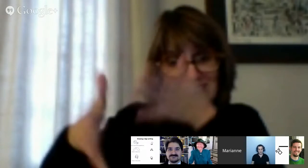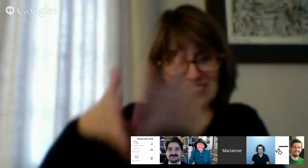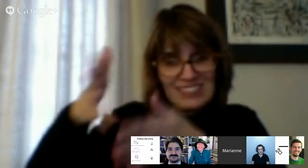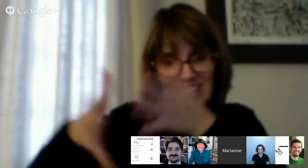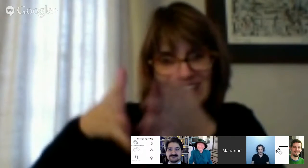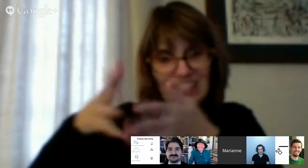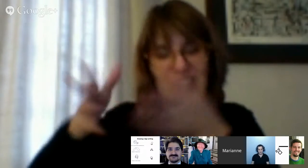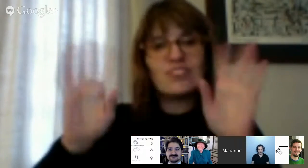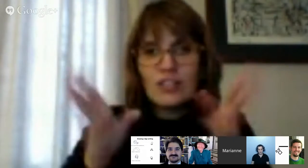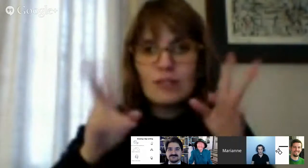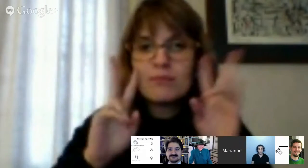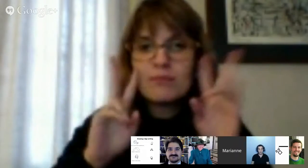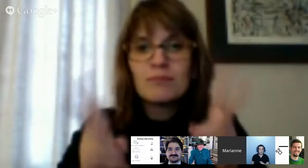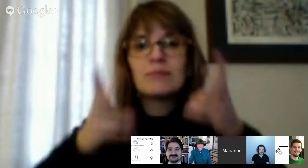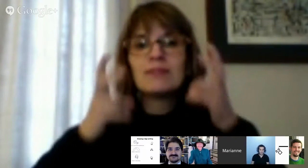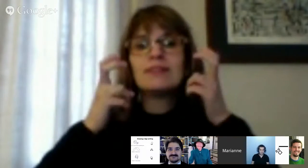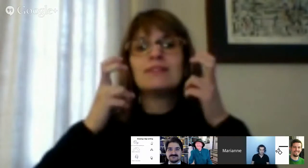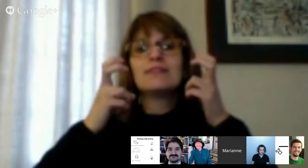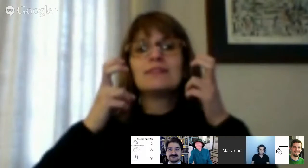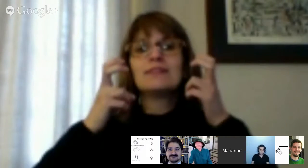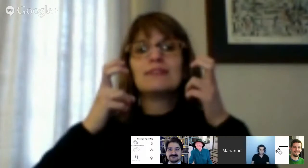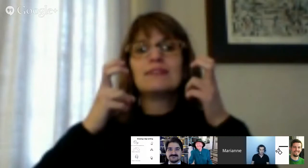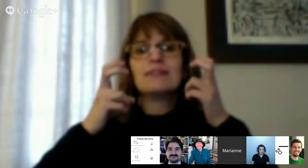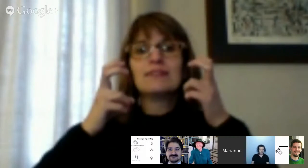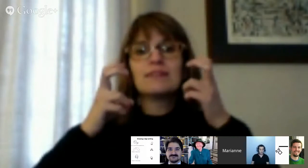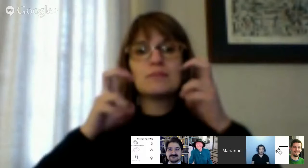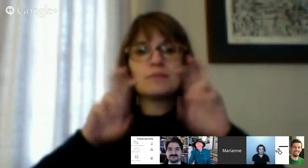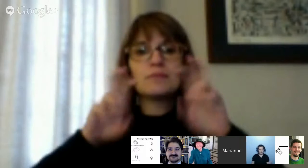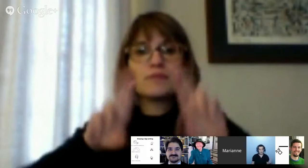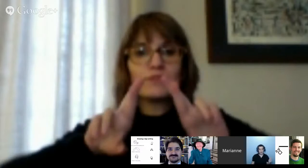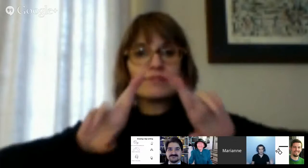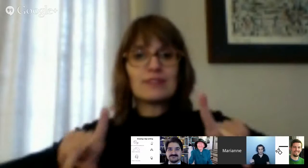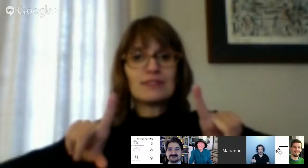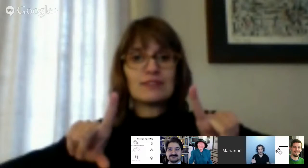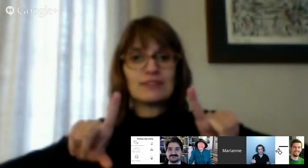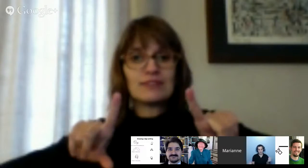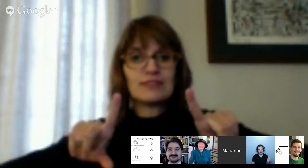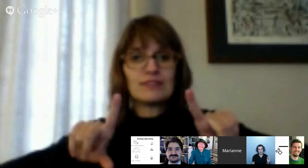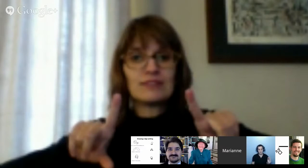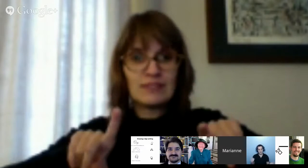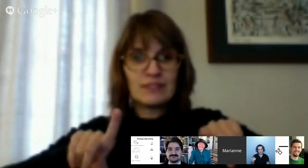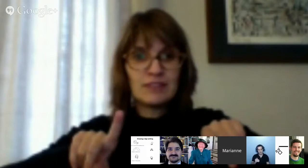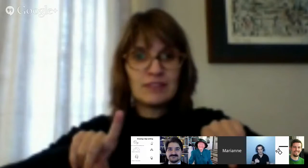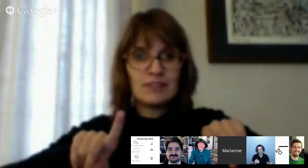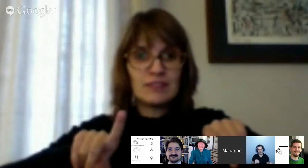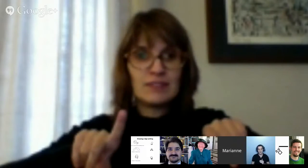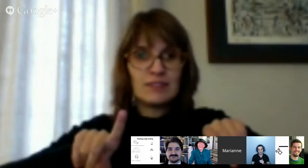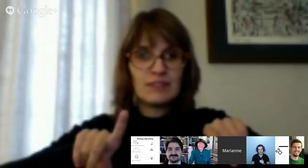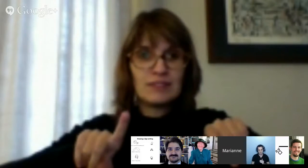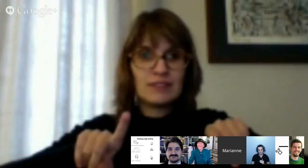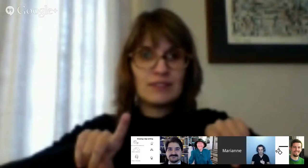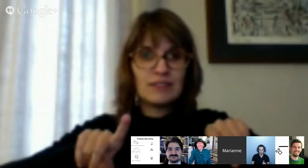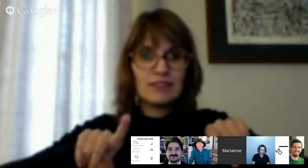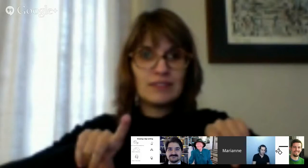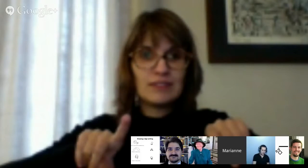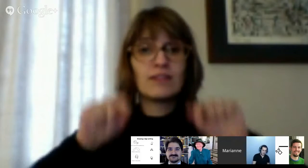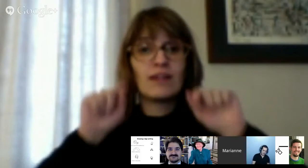e os sinais. E elas já começaram a perceber essa diferença.